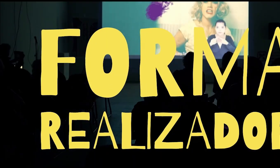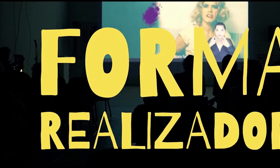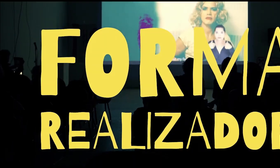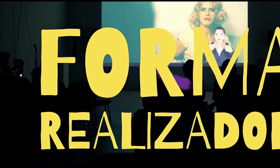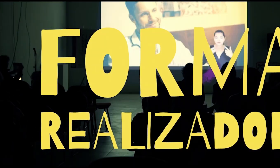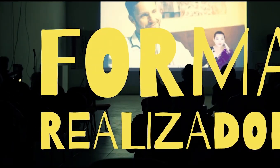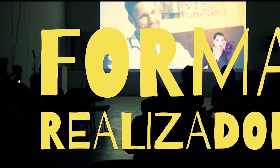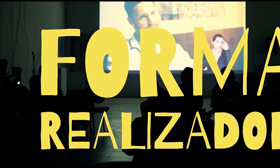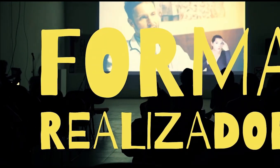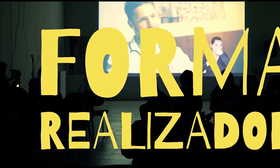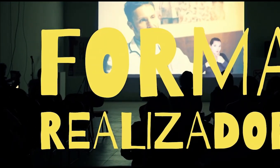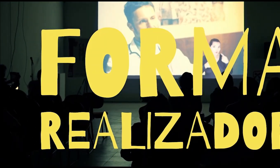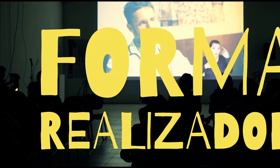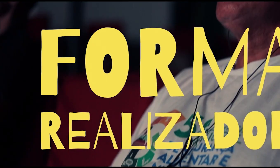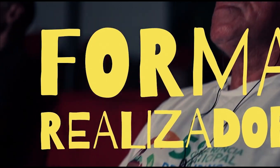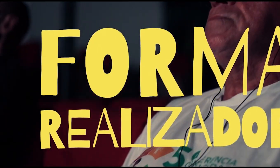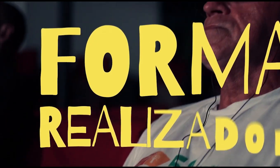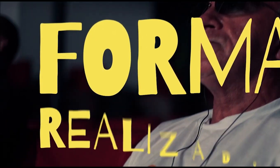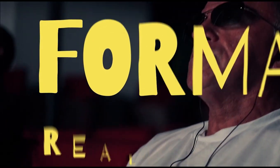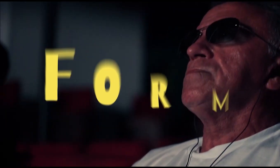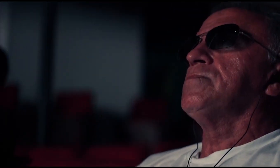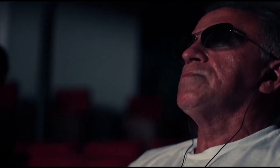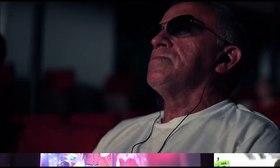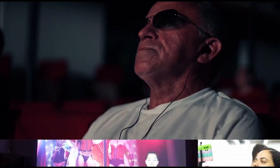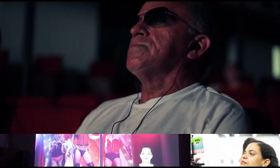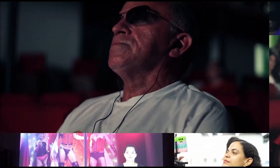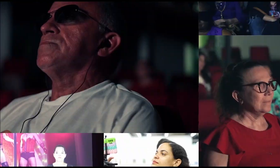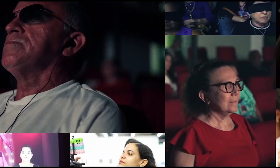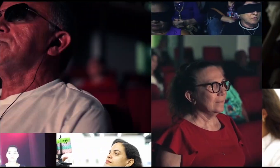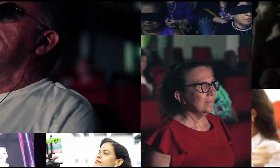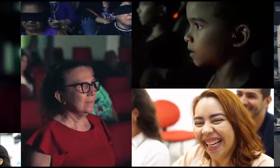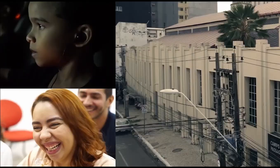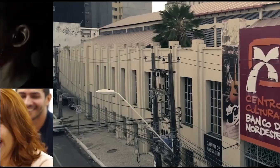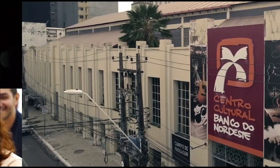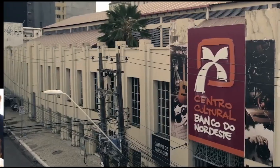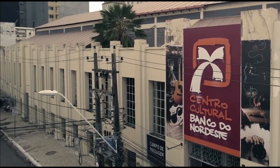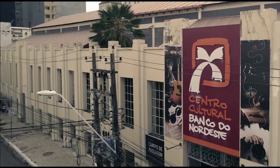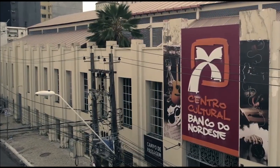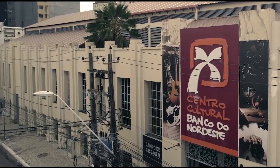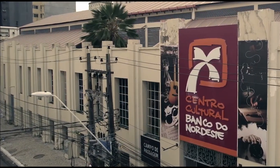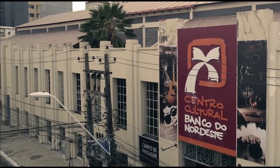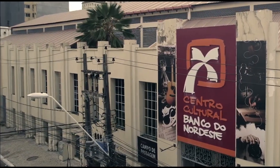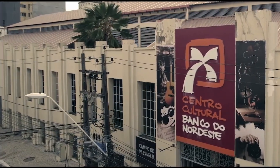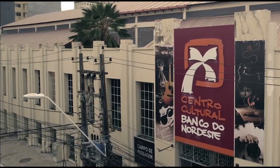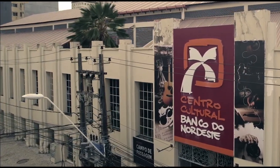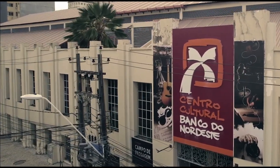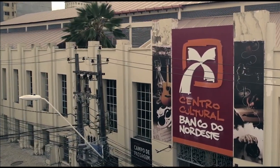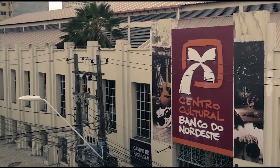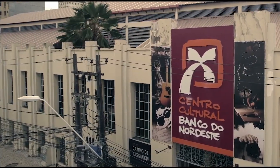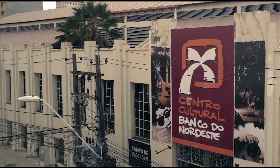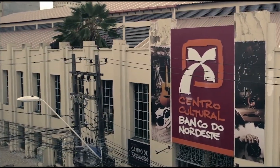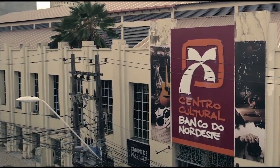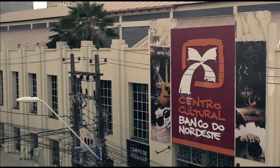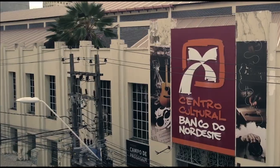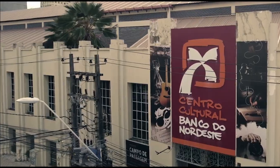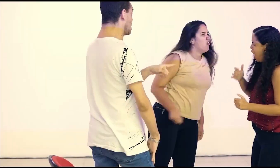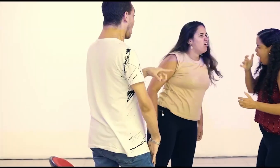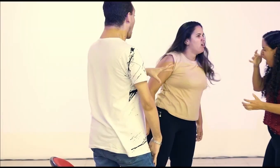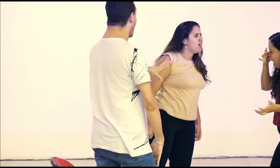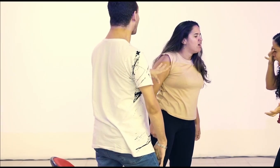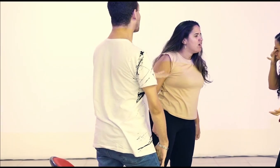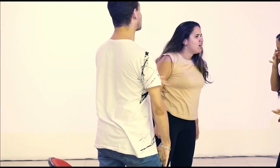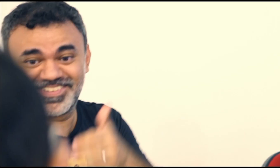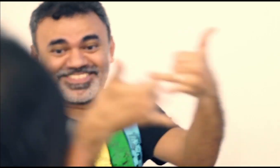Norte. Eu queria que vocês prestassem bem atenção a essa conversa que eu vou ter com o meu amigo Lucas Paes, tá